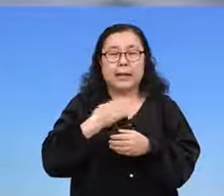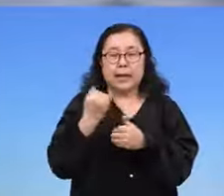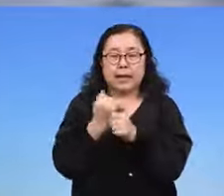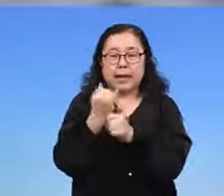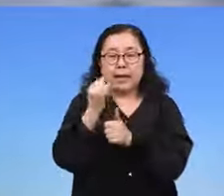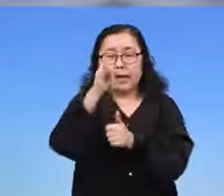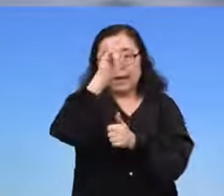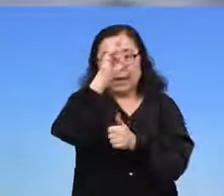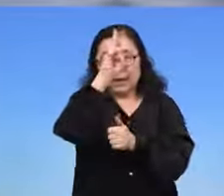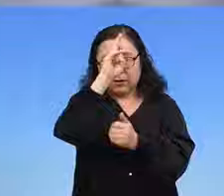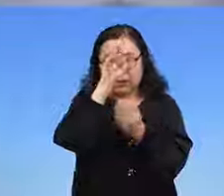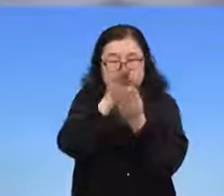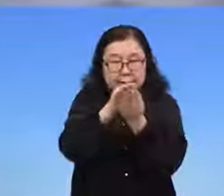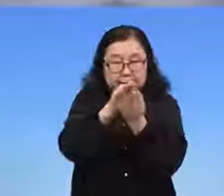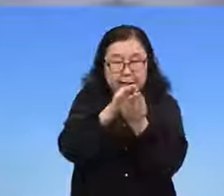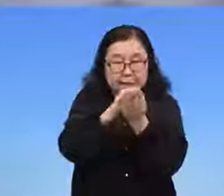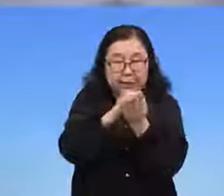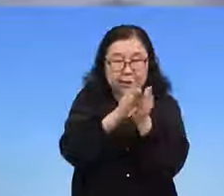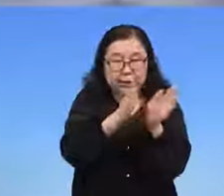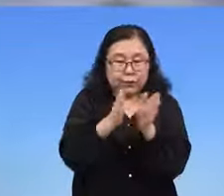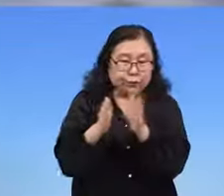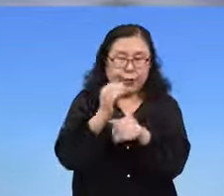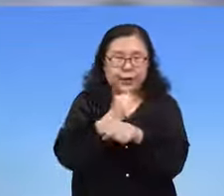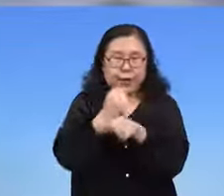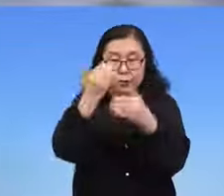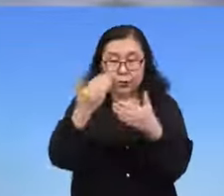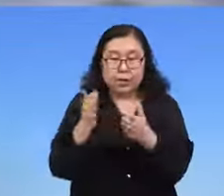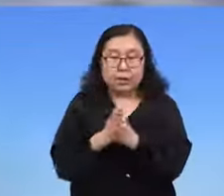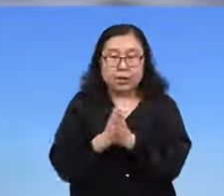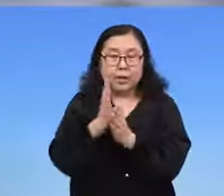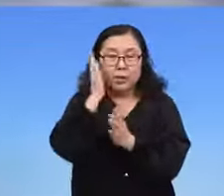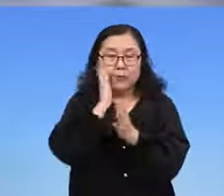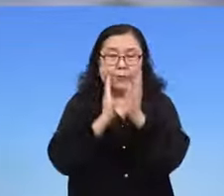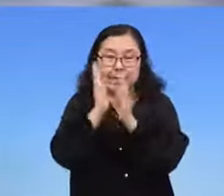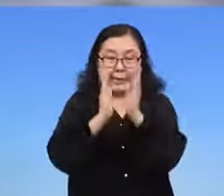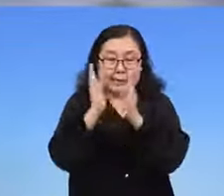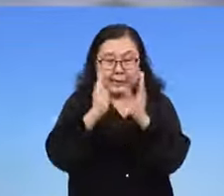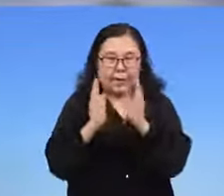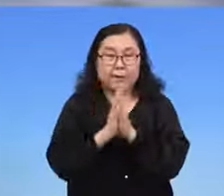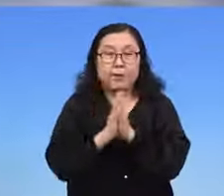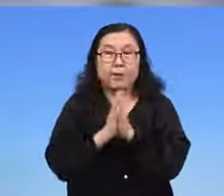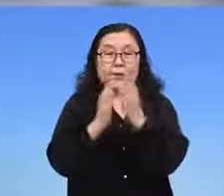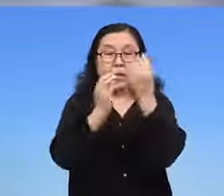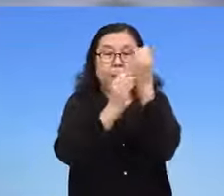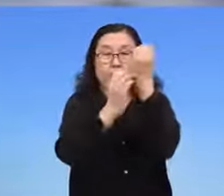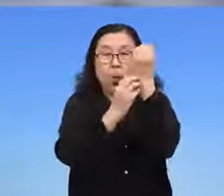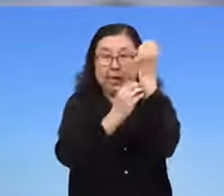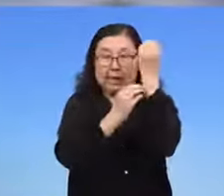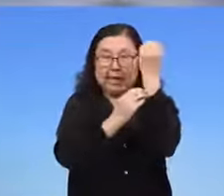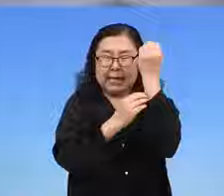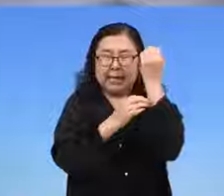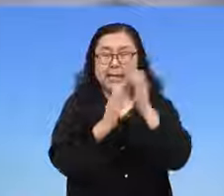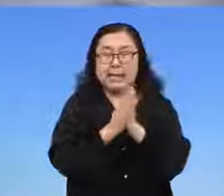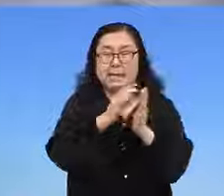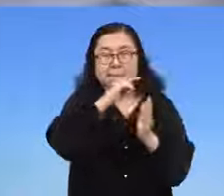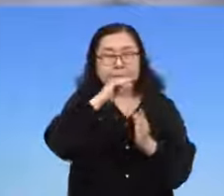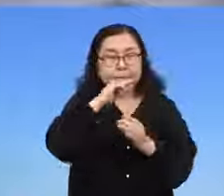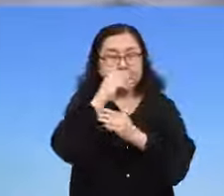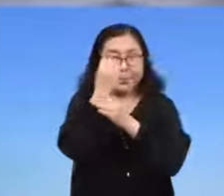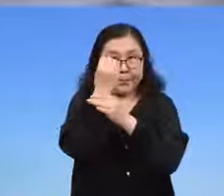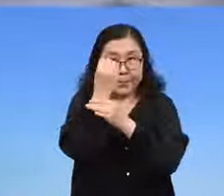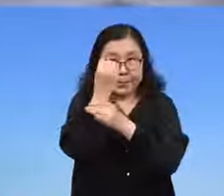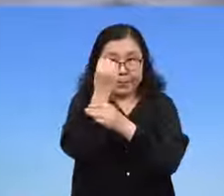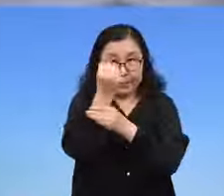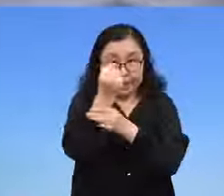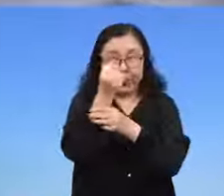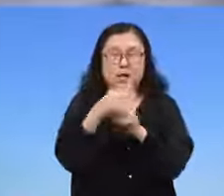도시락을 싸줬습니다. 그 도시락 안에 보면은 이제 주로 이제 채소인데요, 뭐 오이, 당근,